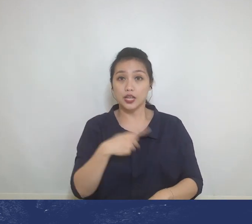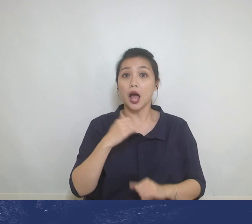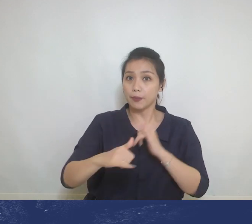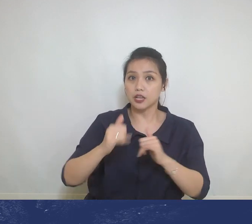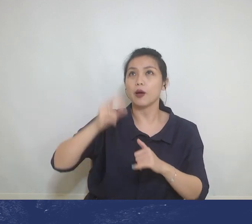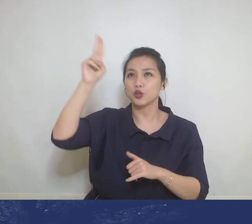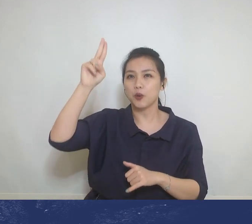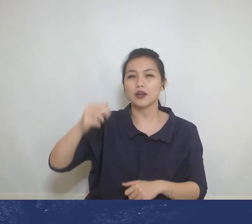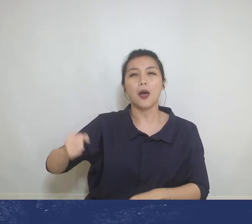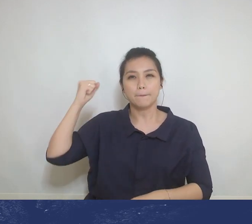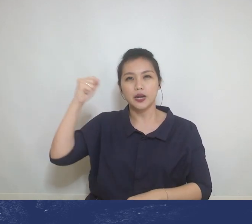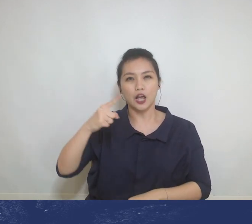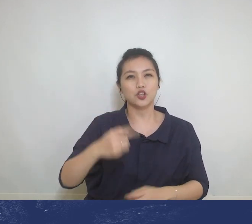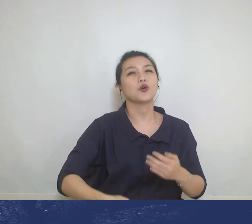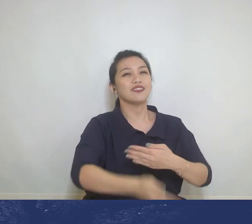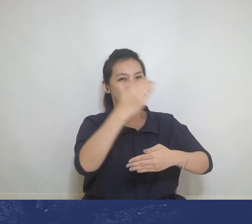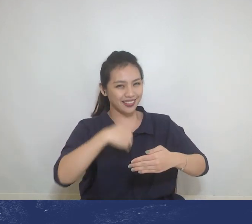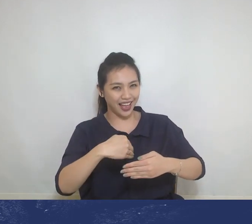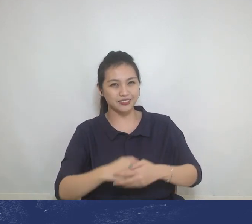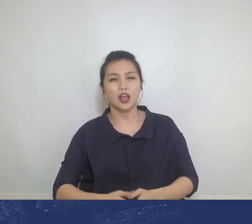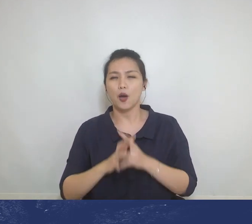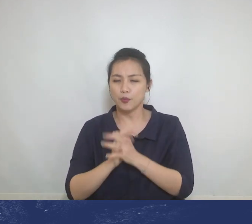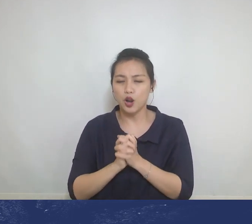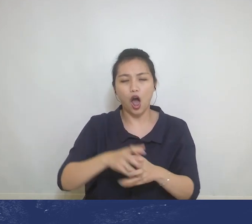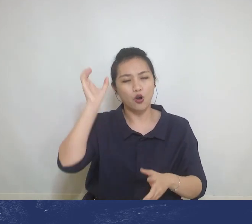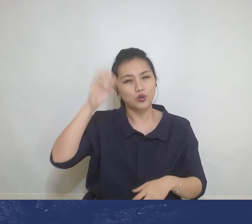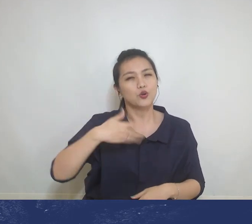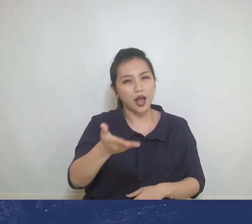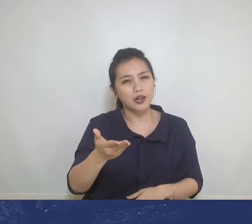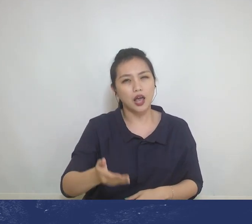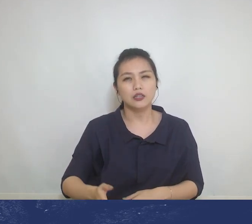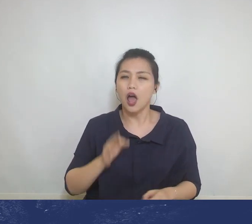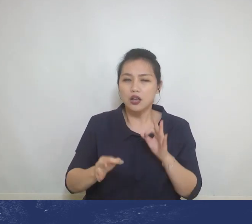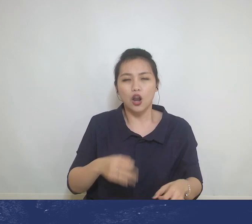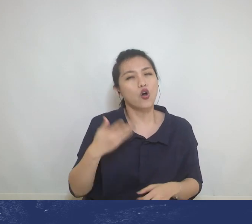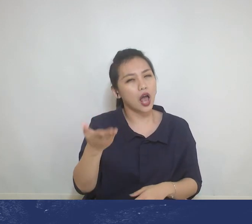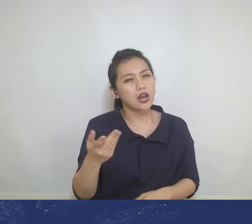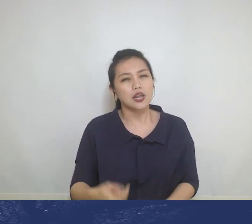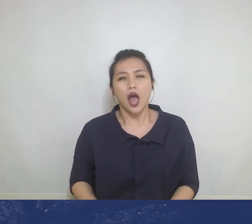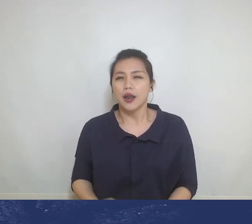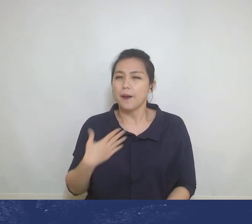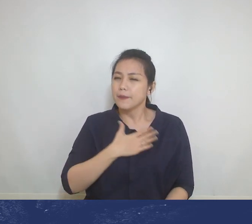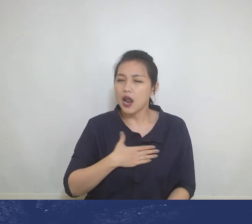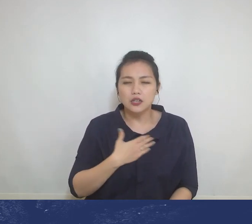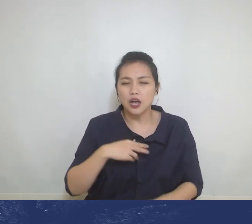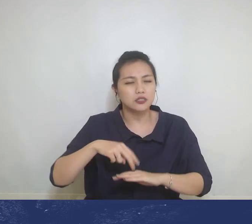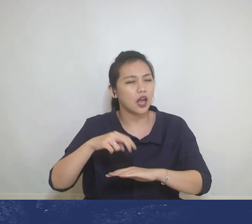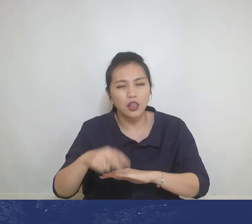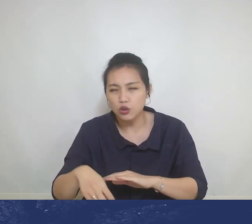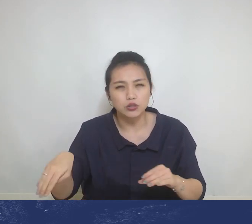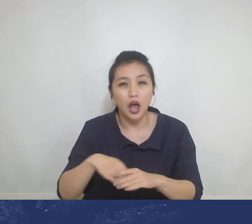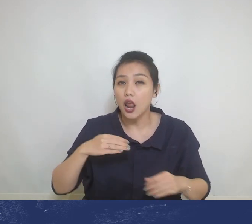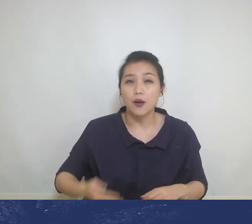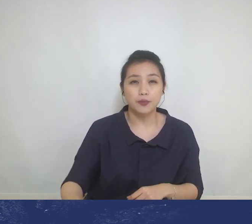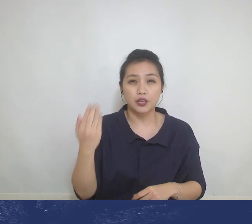bersama Tuhan, kemenangan pasti datang. Amen. Berdoa untuk kalian semua. Kalau kalian saat ini, kalian merasakan kalian